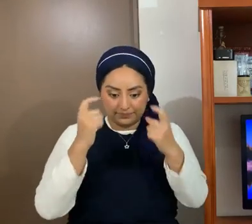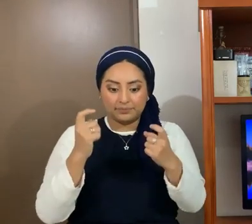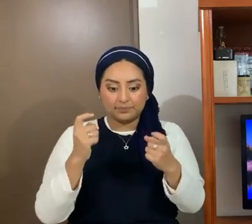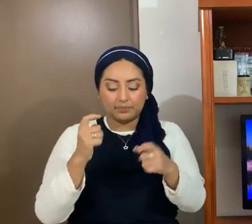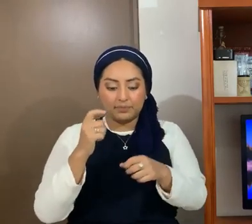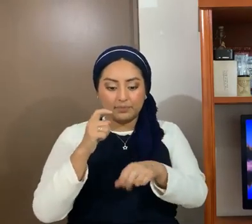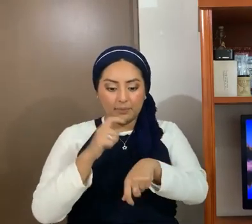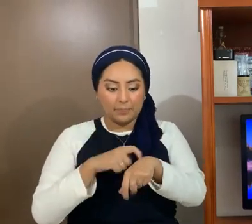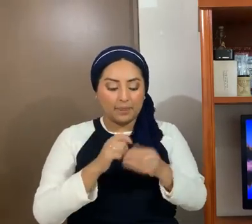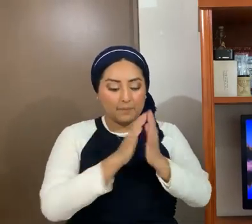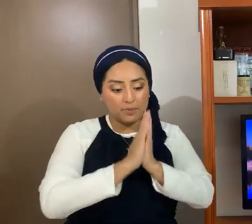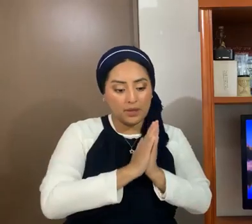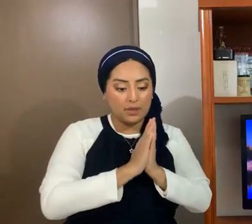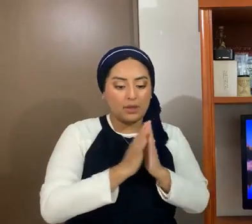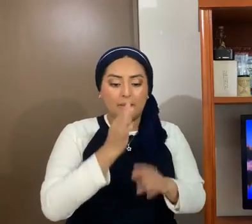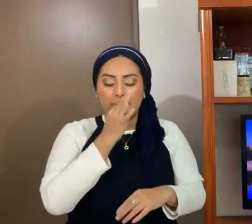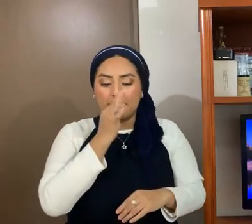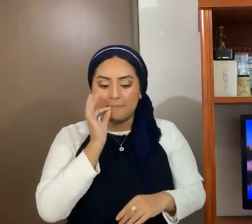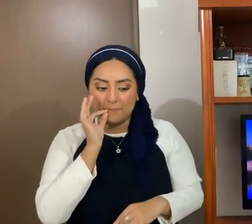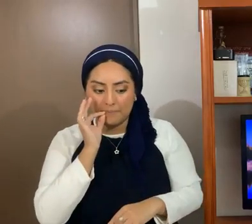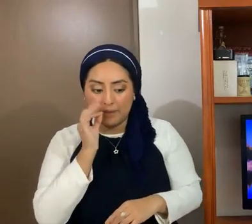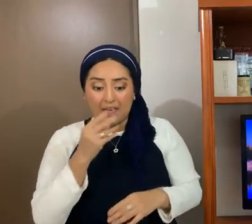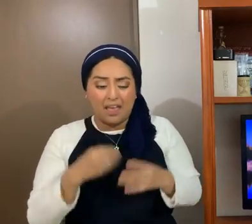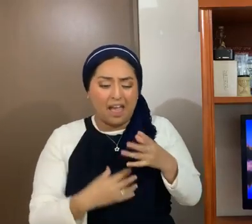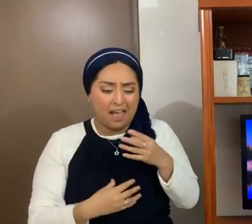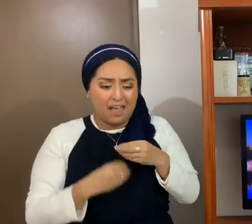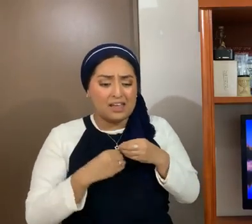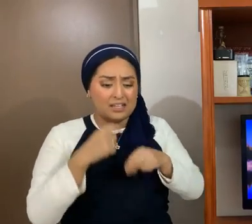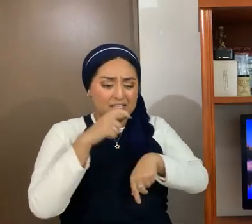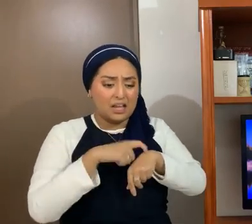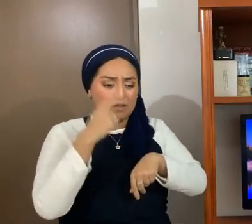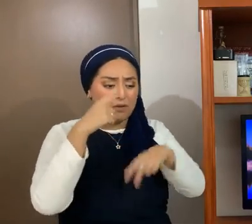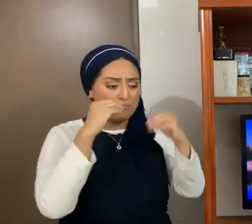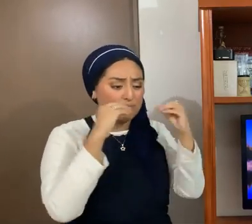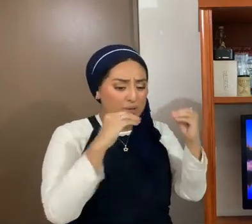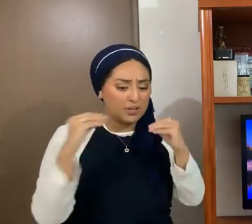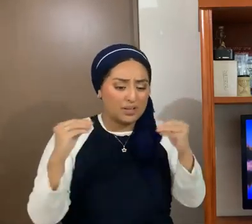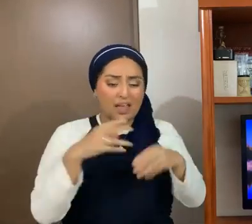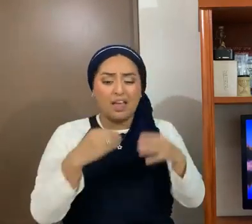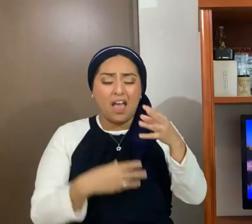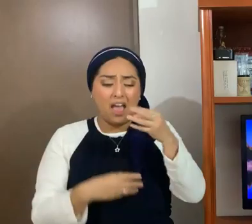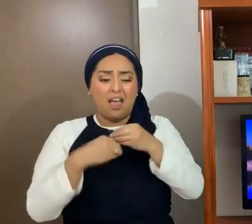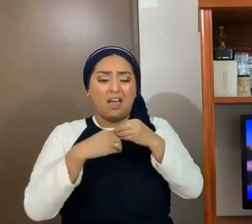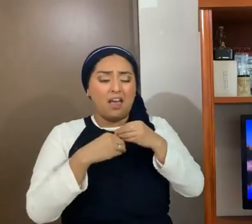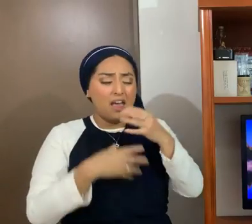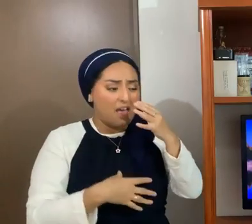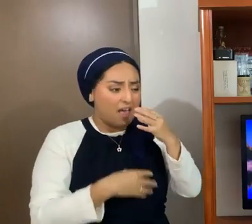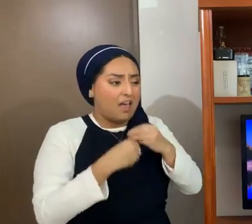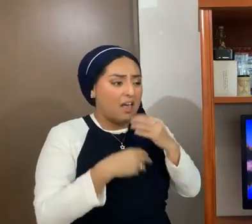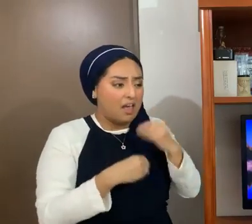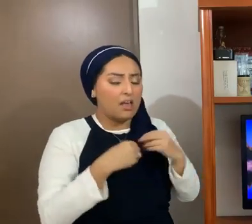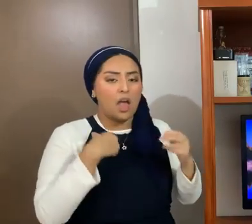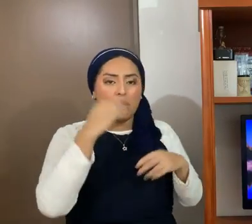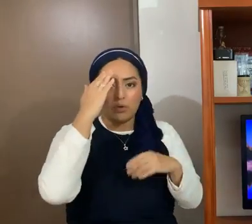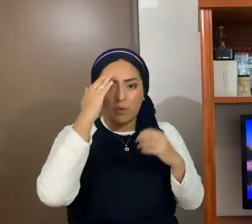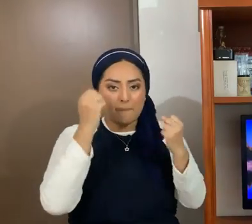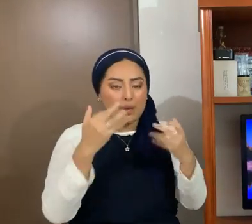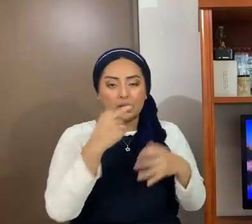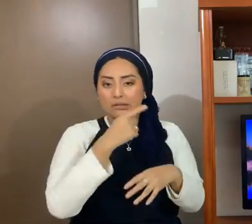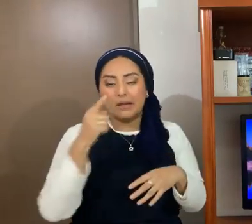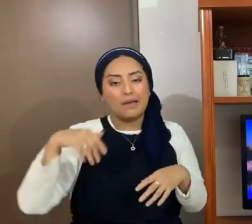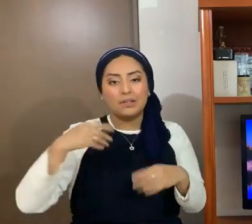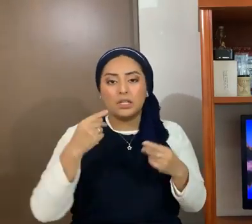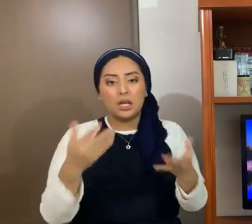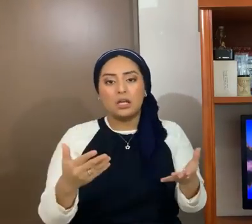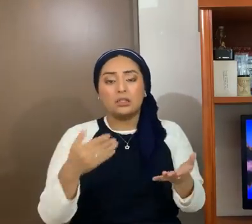doy tiempo de oración y ayunos y además tiempo para ministrar las almas y además esto. Yo sé que muchos no lo han